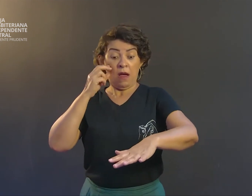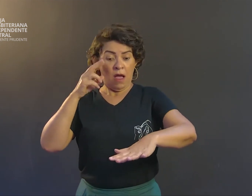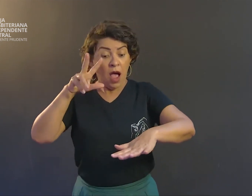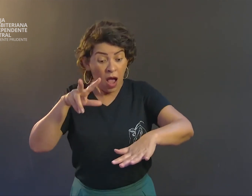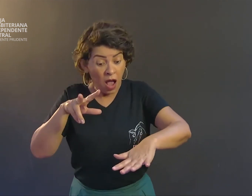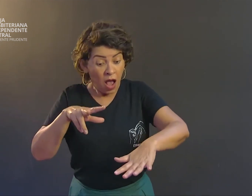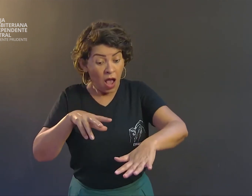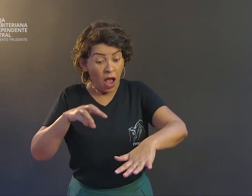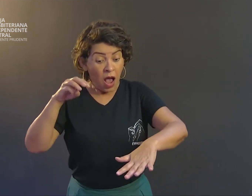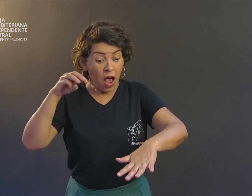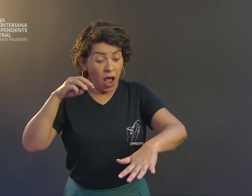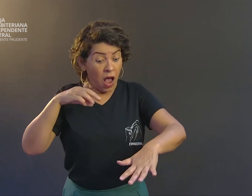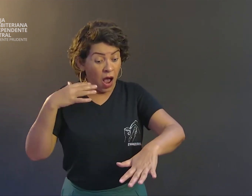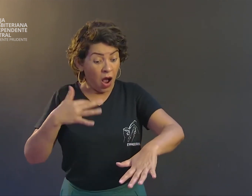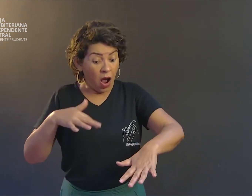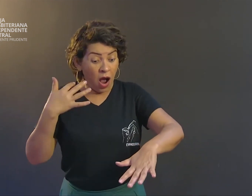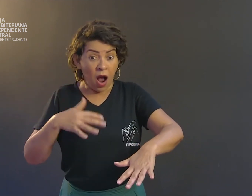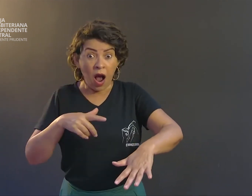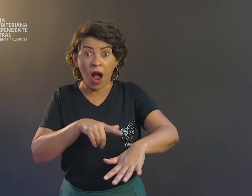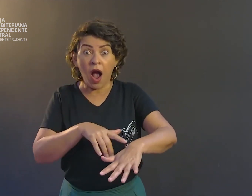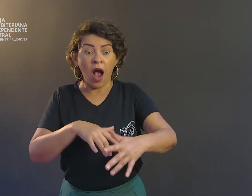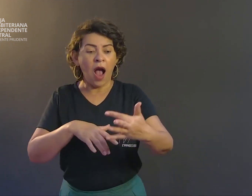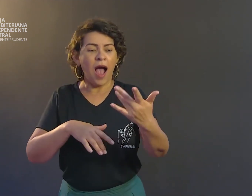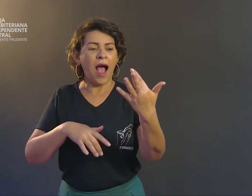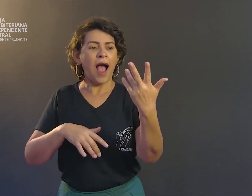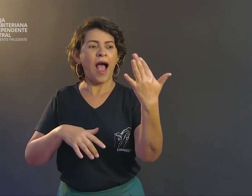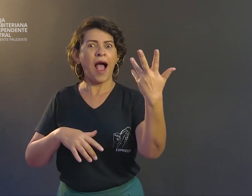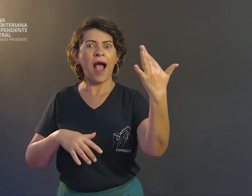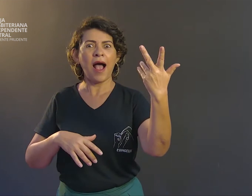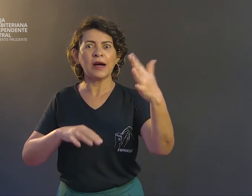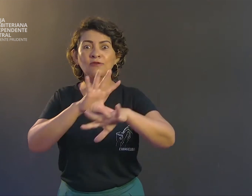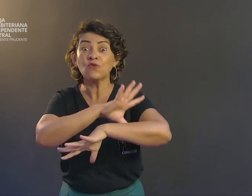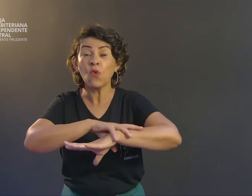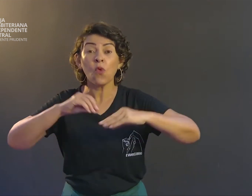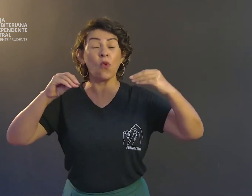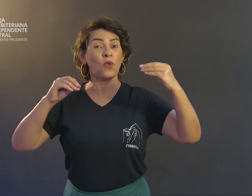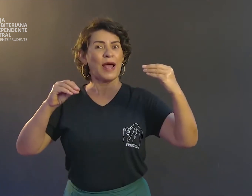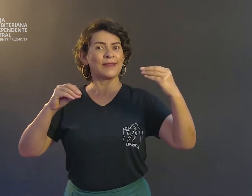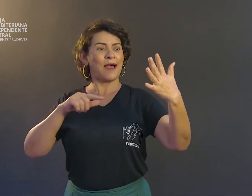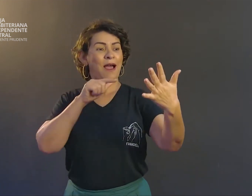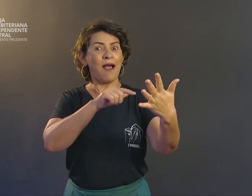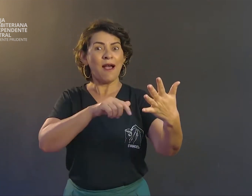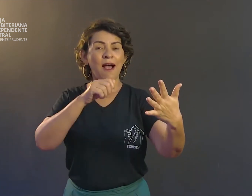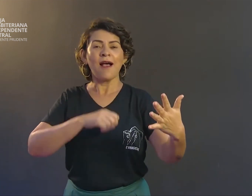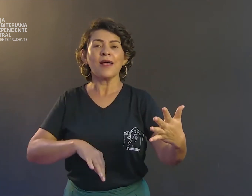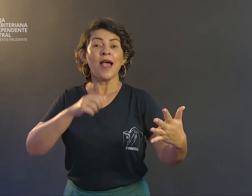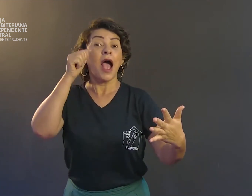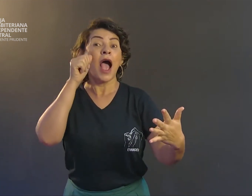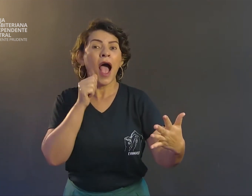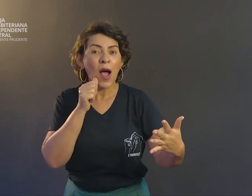mexia seus dedos diante do rosto. Ela estava feliz por Jesus tê-la curado de maneira tão